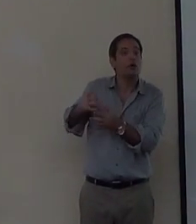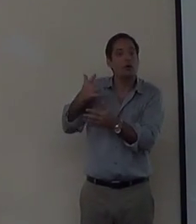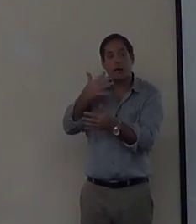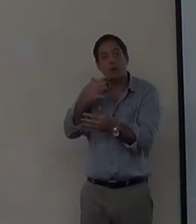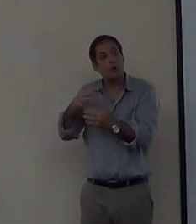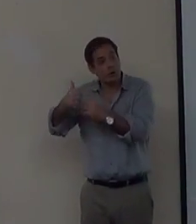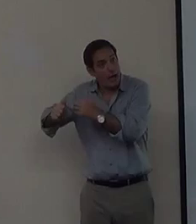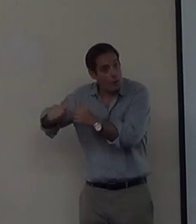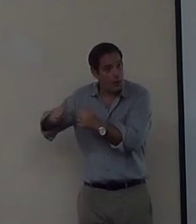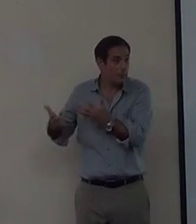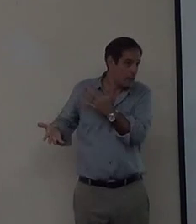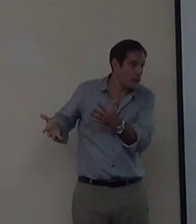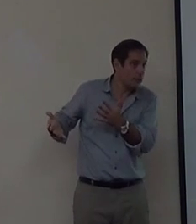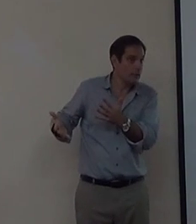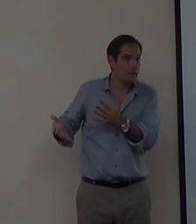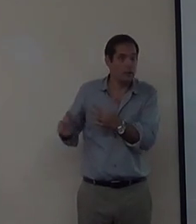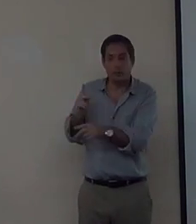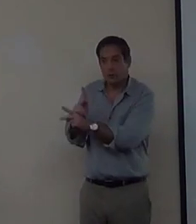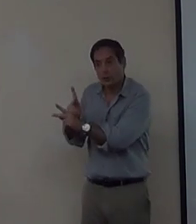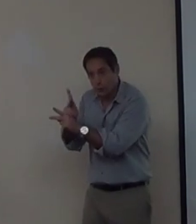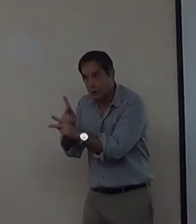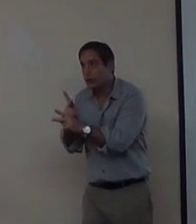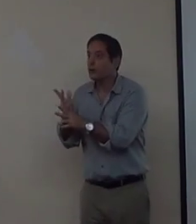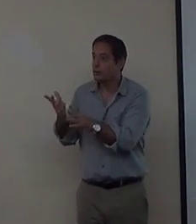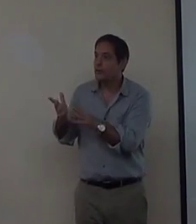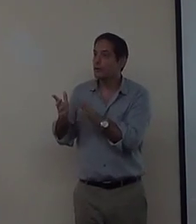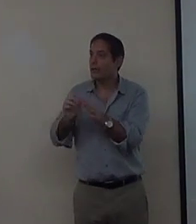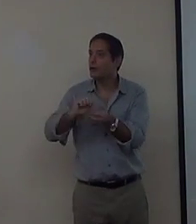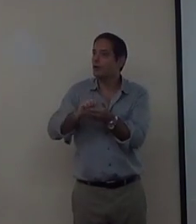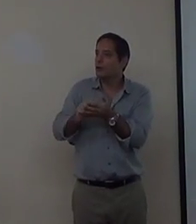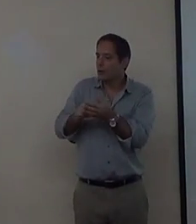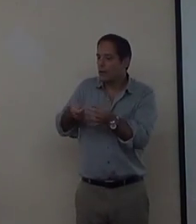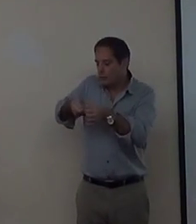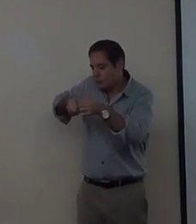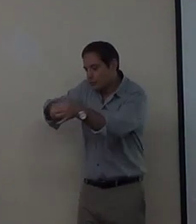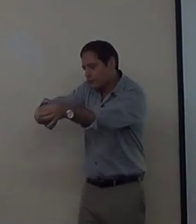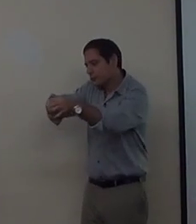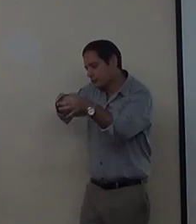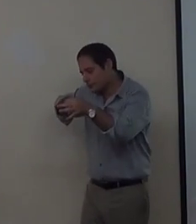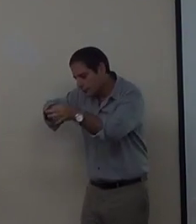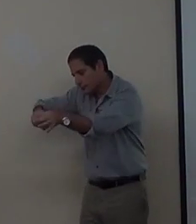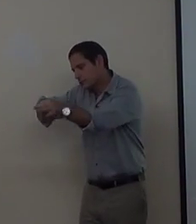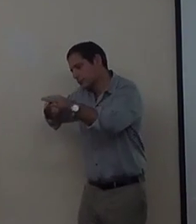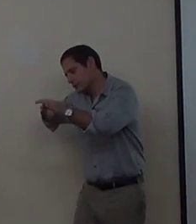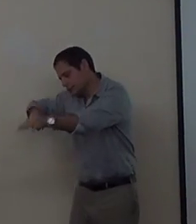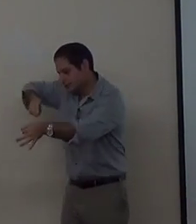Maybe lo lavó con agua, ¿ok? Maybe lo cuidó, maybe lo arrojó.